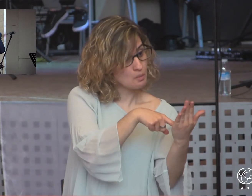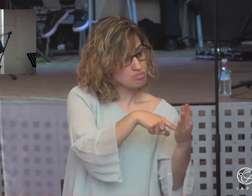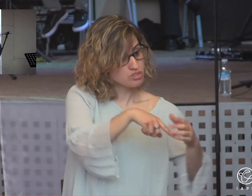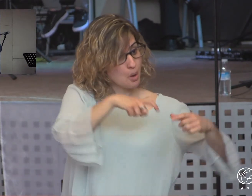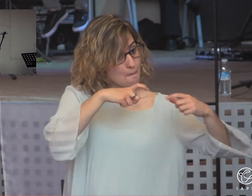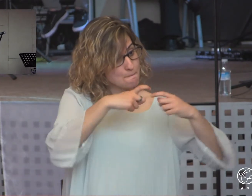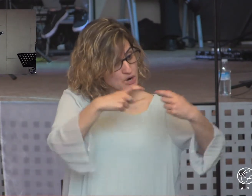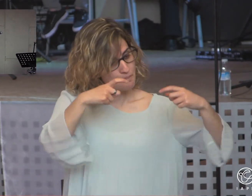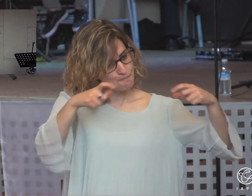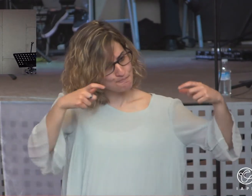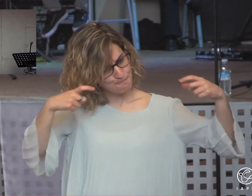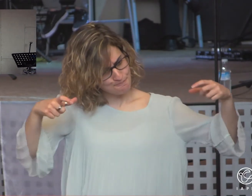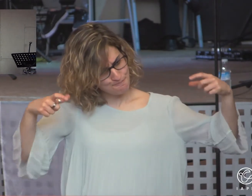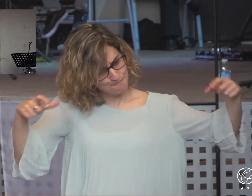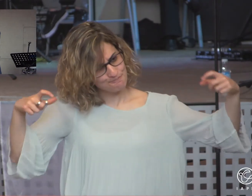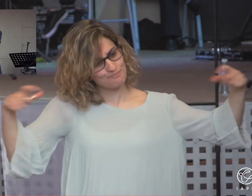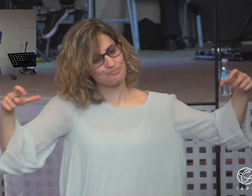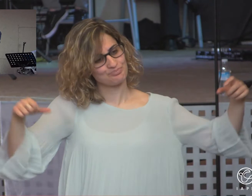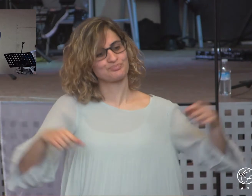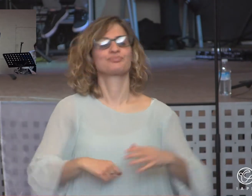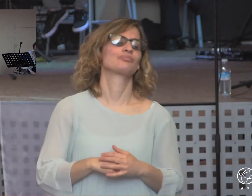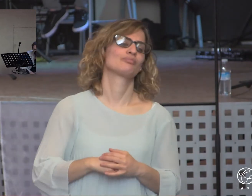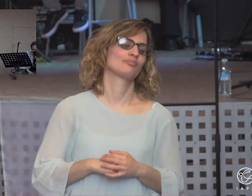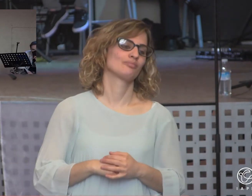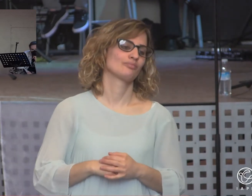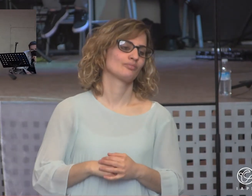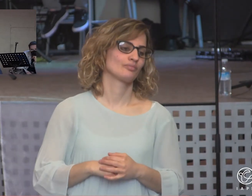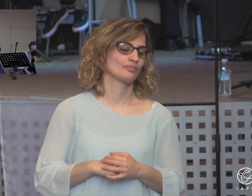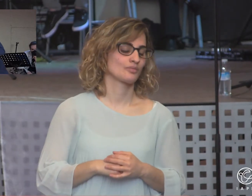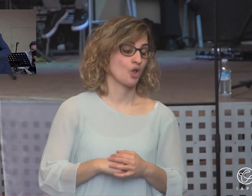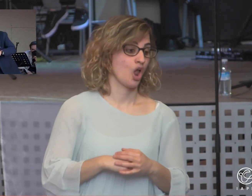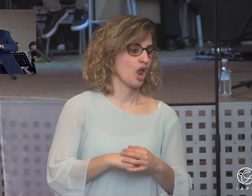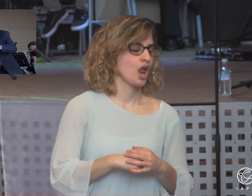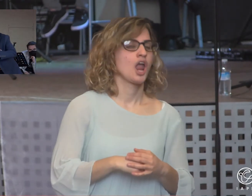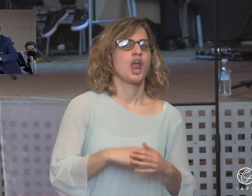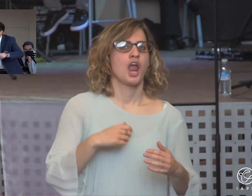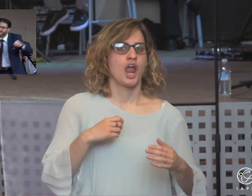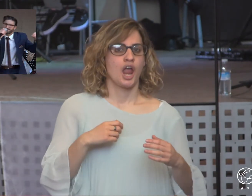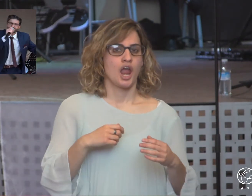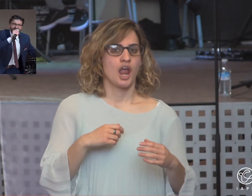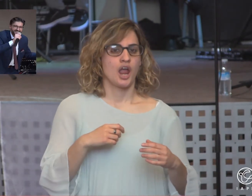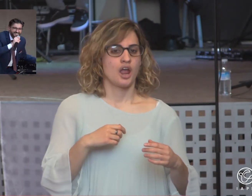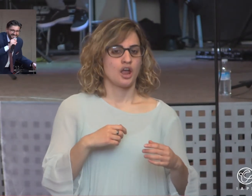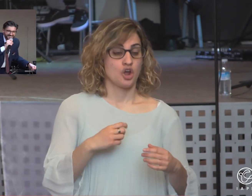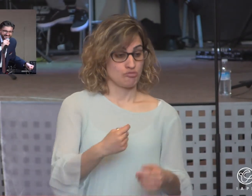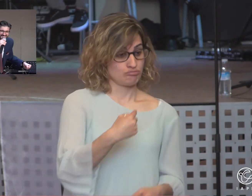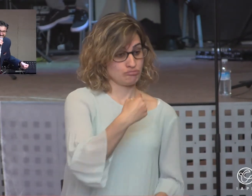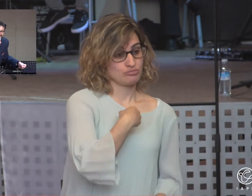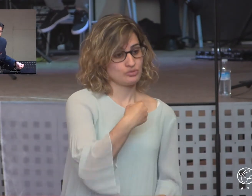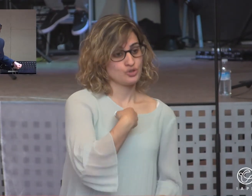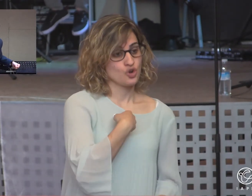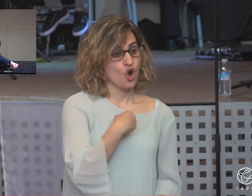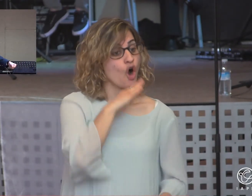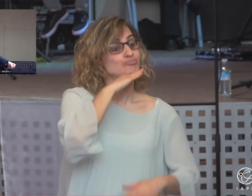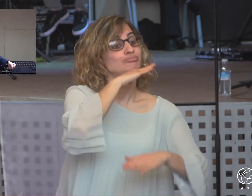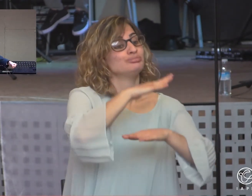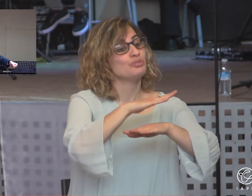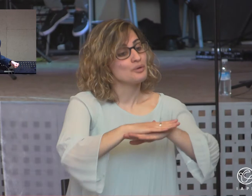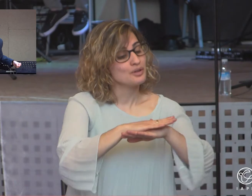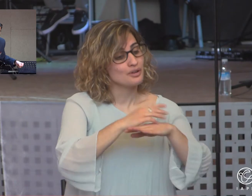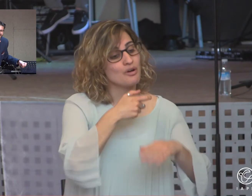manos, dan de comer a una multitud entera. En tu nombre echaremos las redes. ¿Y qué